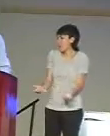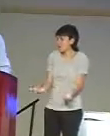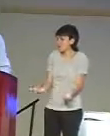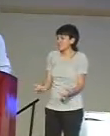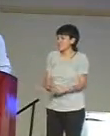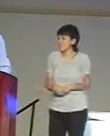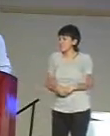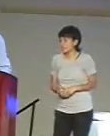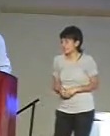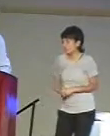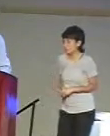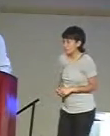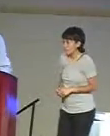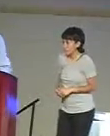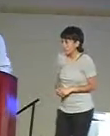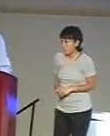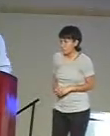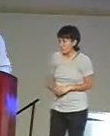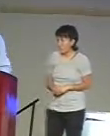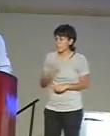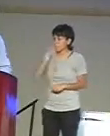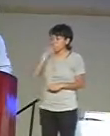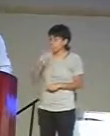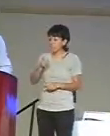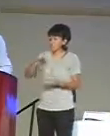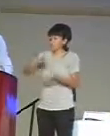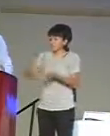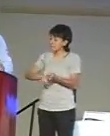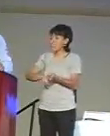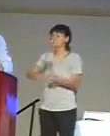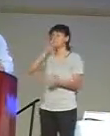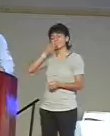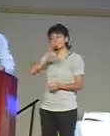cuyos impactos está mayor prematuridad.